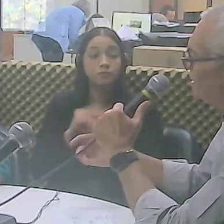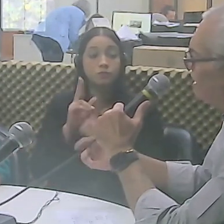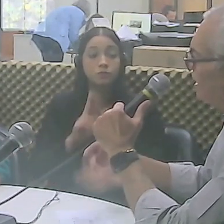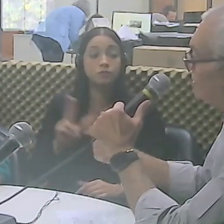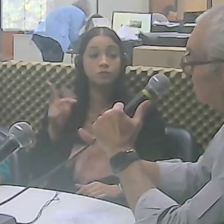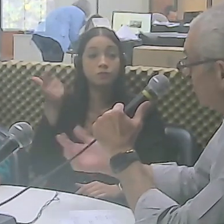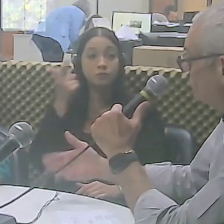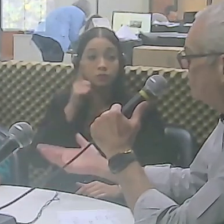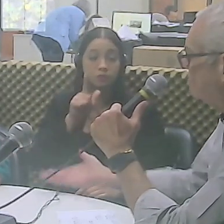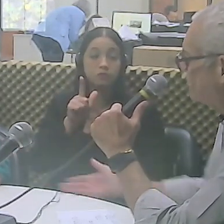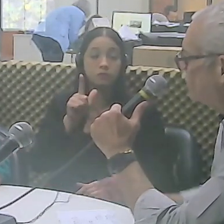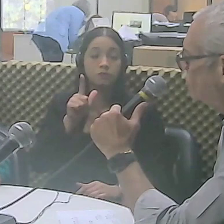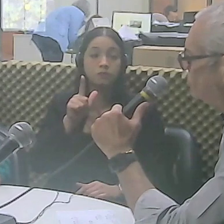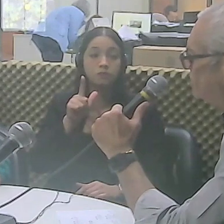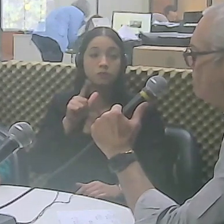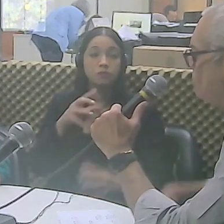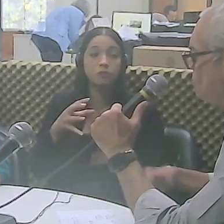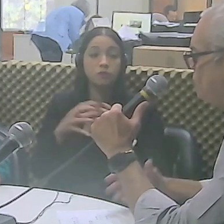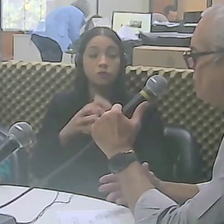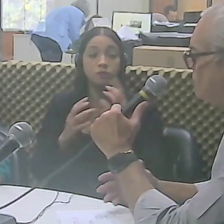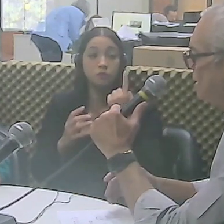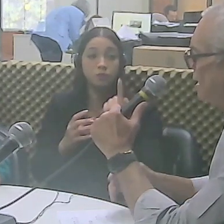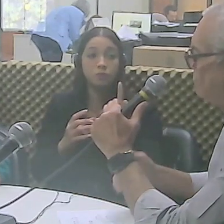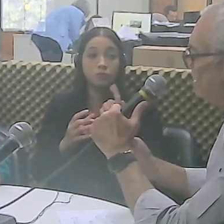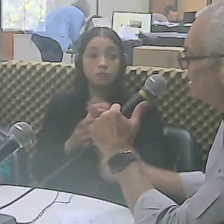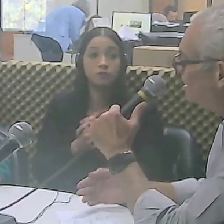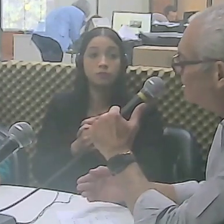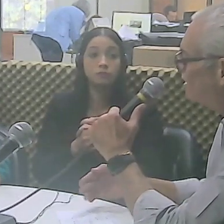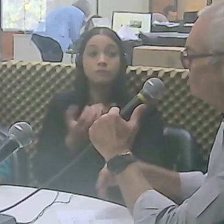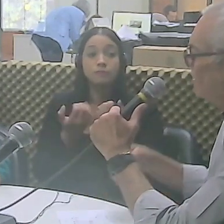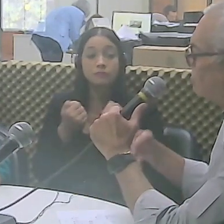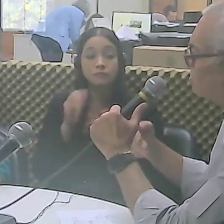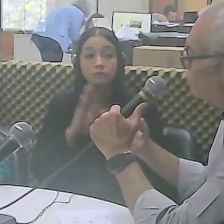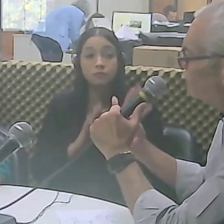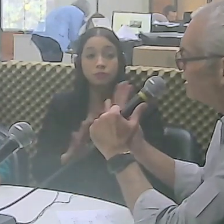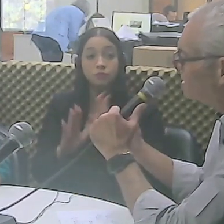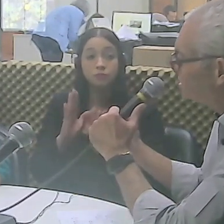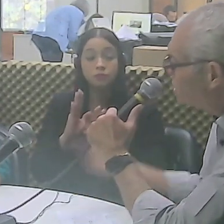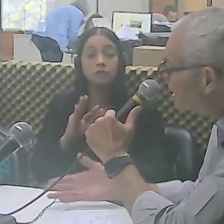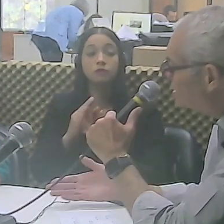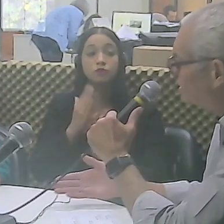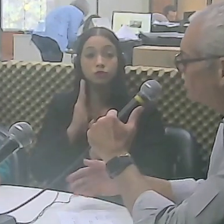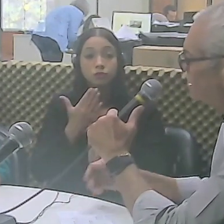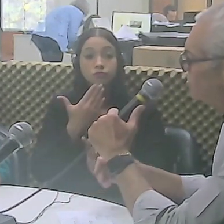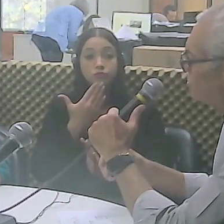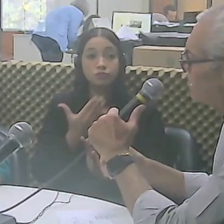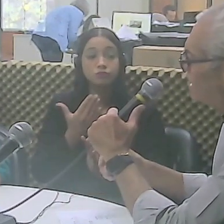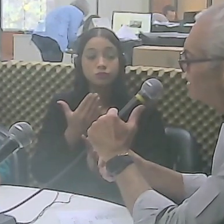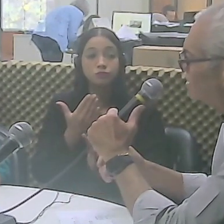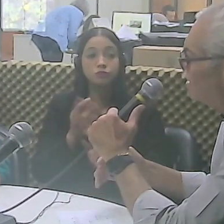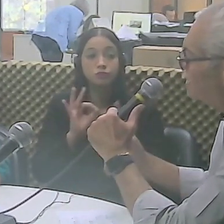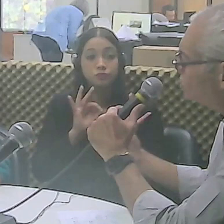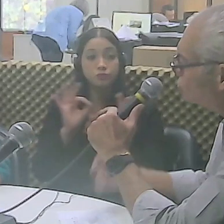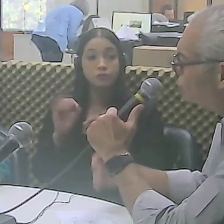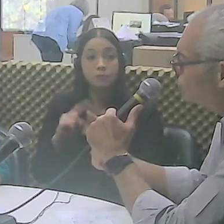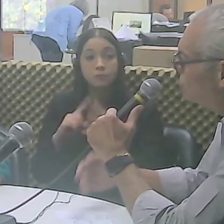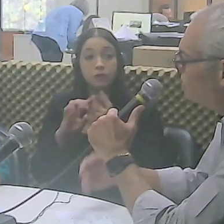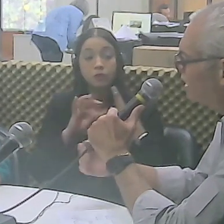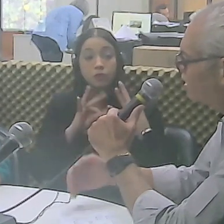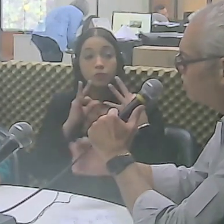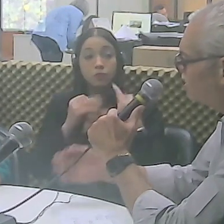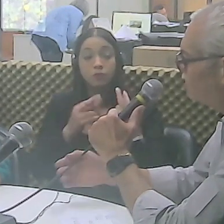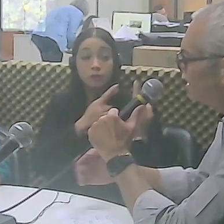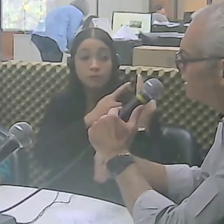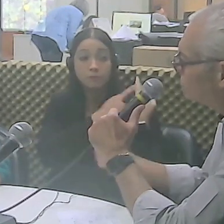Uberlândia dentro da faixa 1. Então é um movimento assim, precisa de ser feito, as providências já estão sendo tomadas, mas tudo com